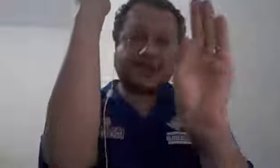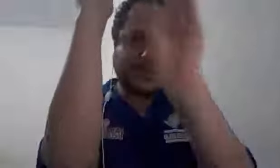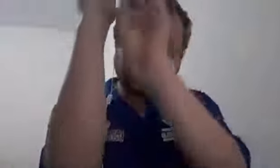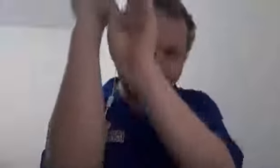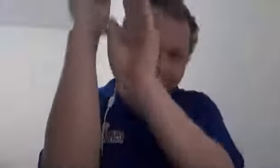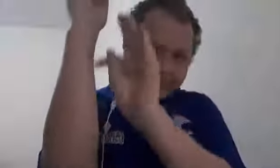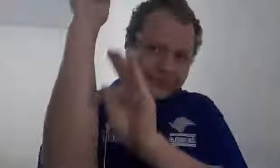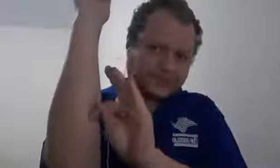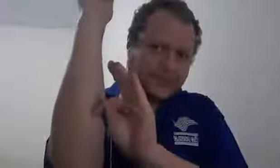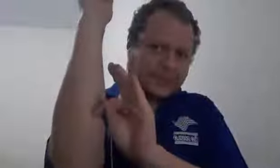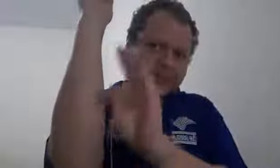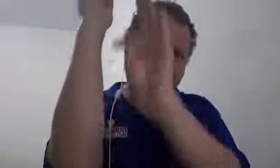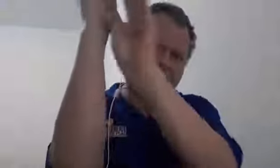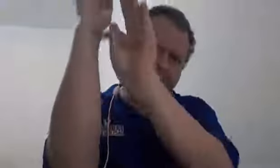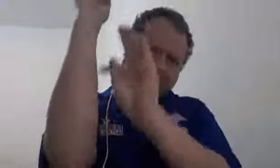Tamanduateí. Tamanduateí.